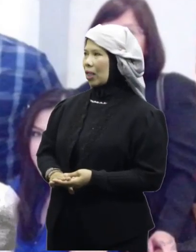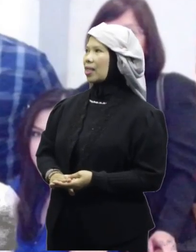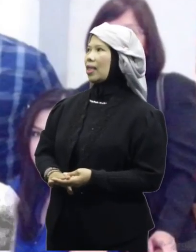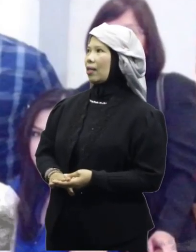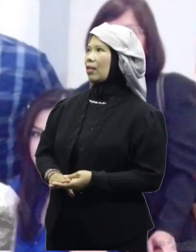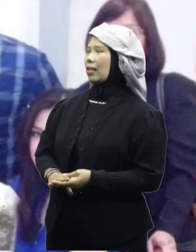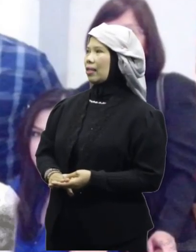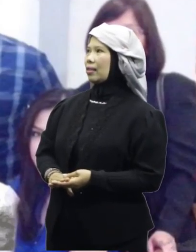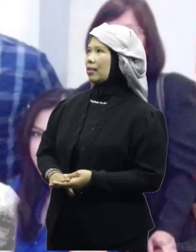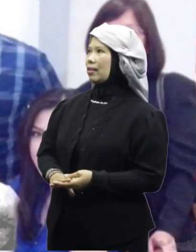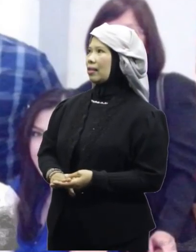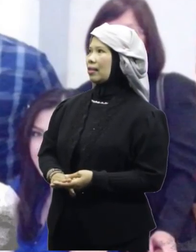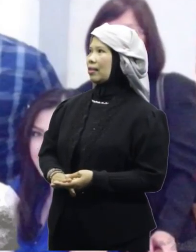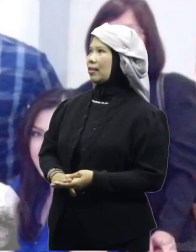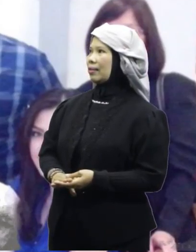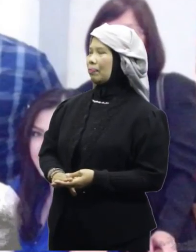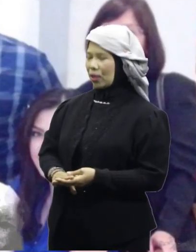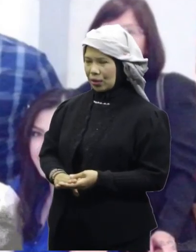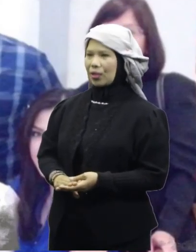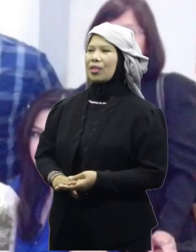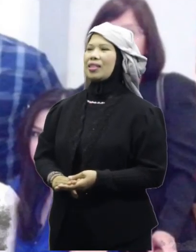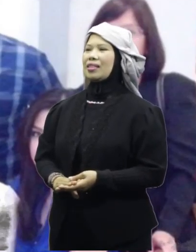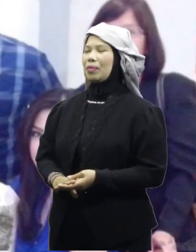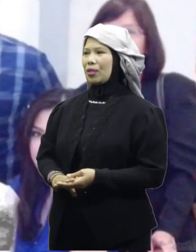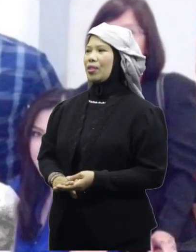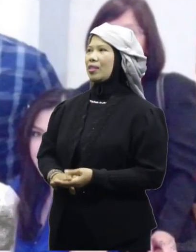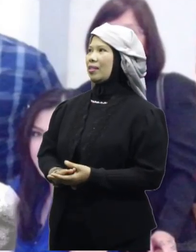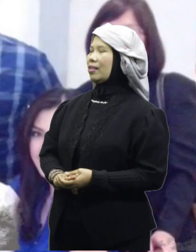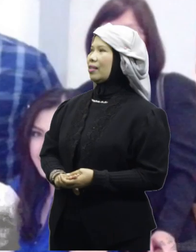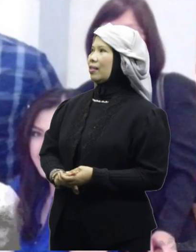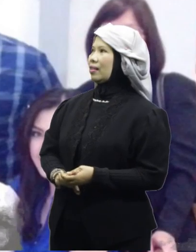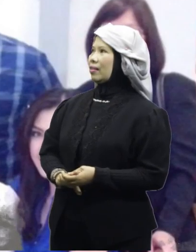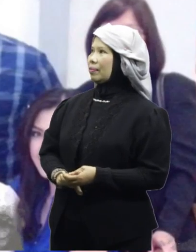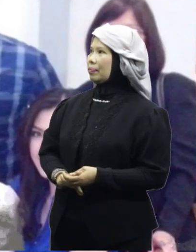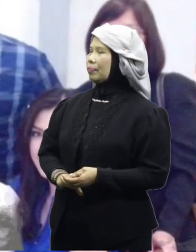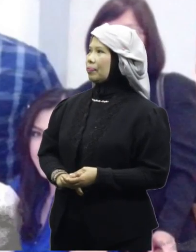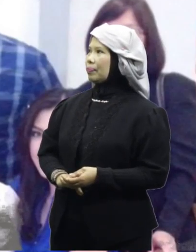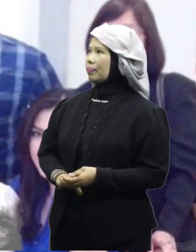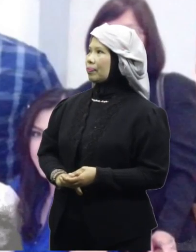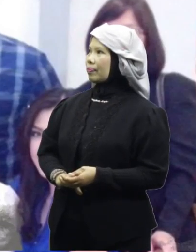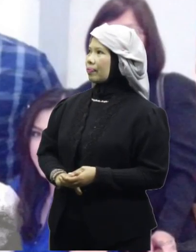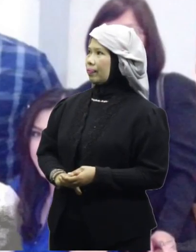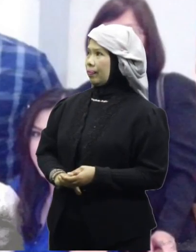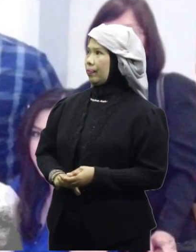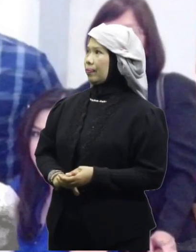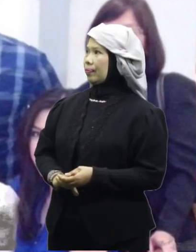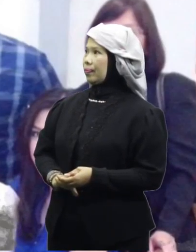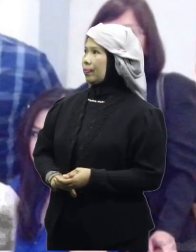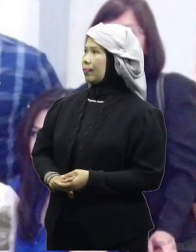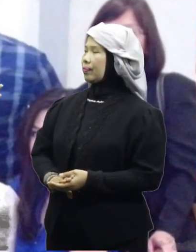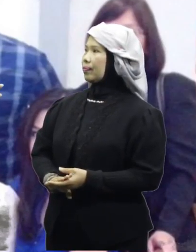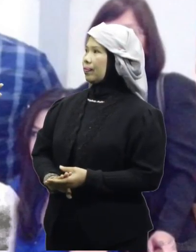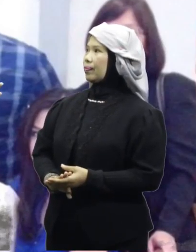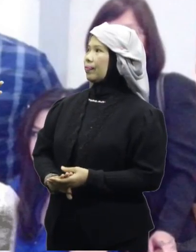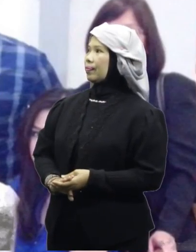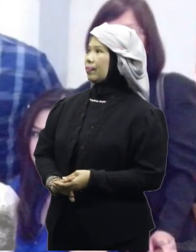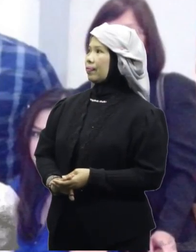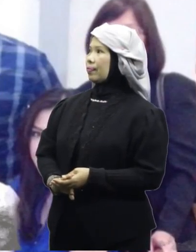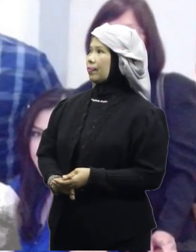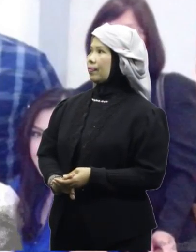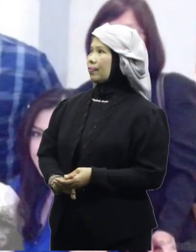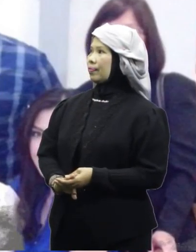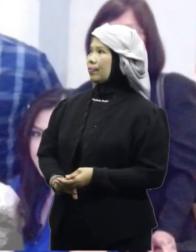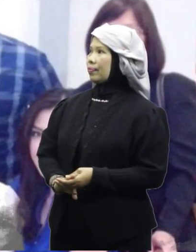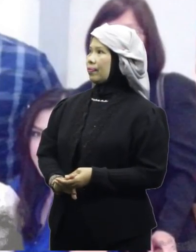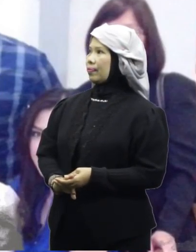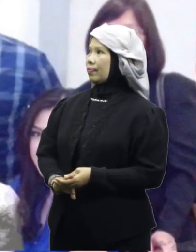ya. Kolaborasi, kolaborasi dengan, teman-teman yang mau yang lain ya. Betul. Gitu. Tete, kalau di bicara kolaborasi tentu ini